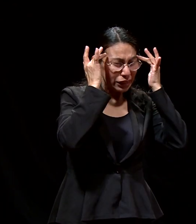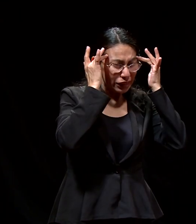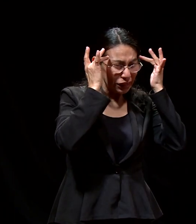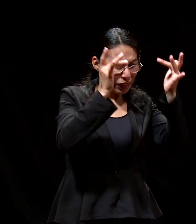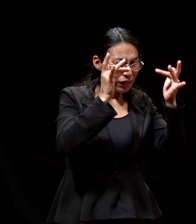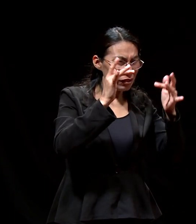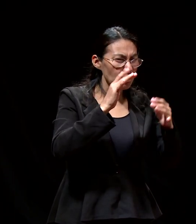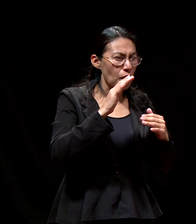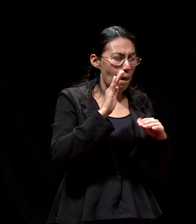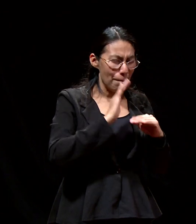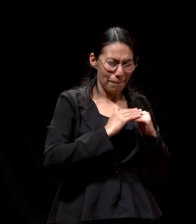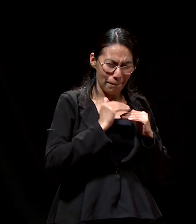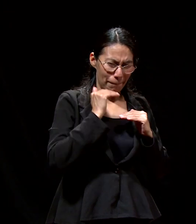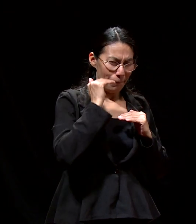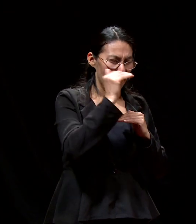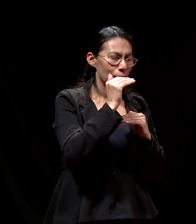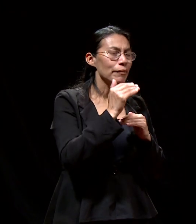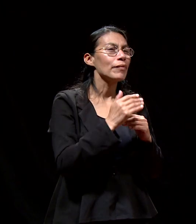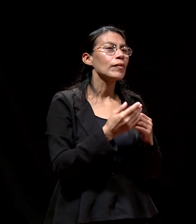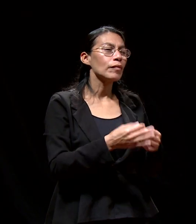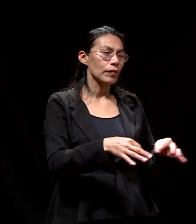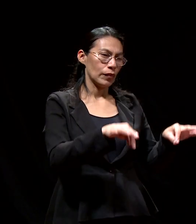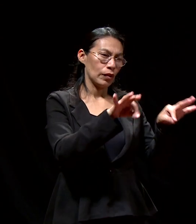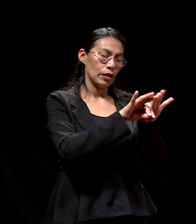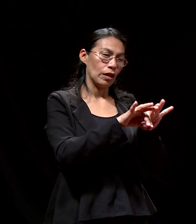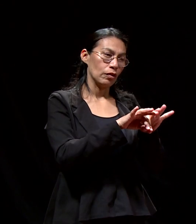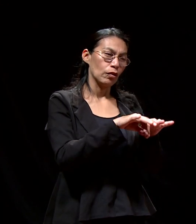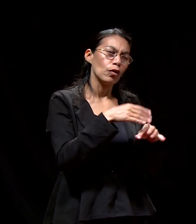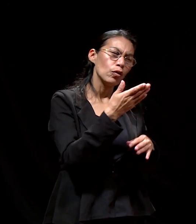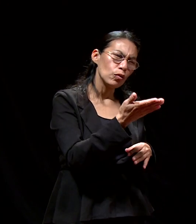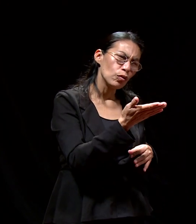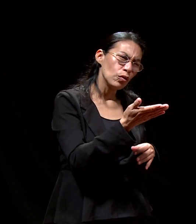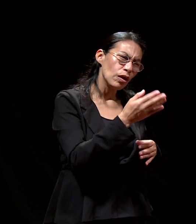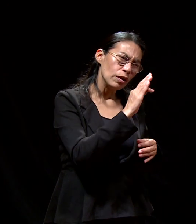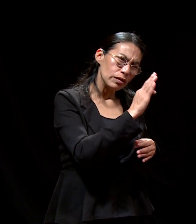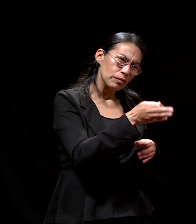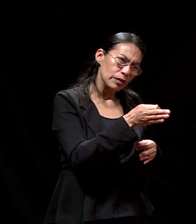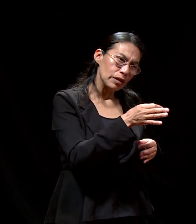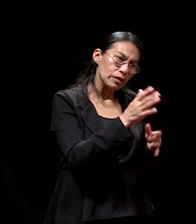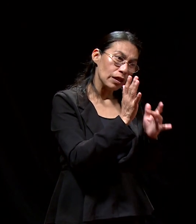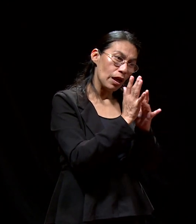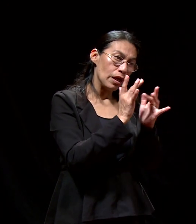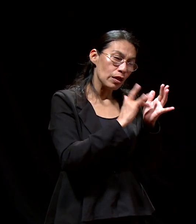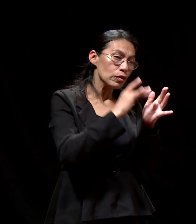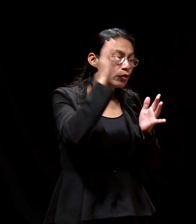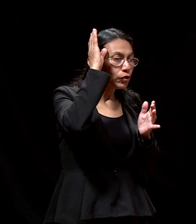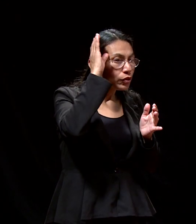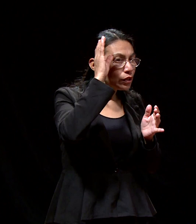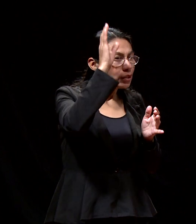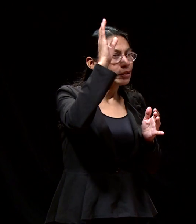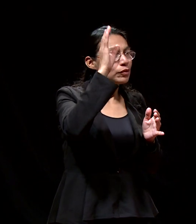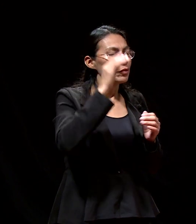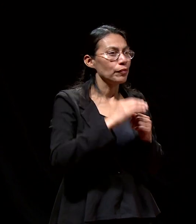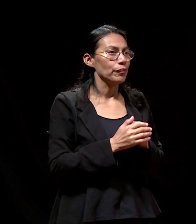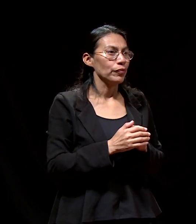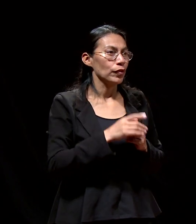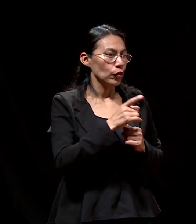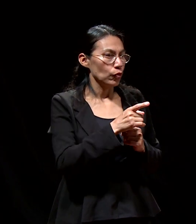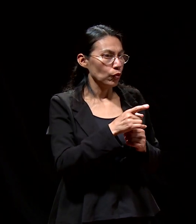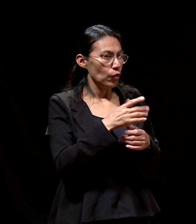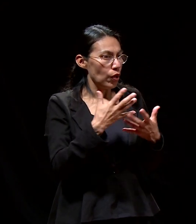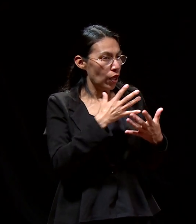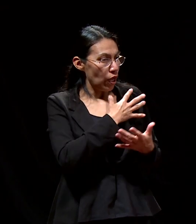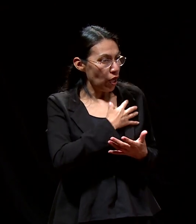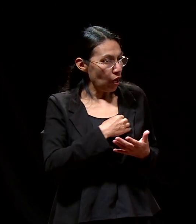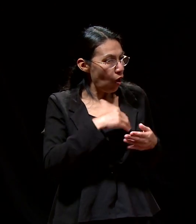en un mandamiento así es así que como hijo de Dios que has aceptado a Jesucristo también te has convertido